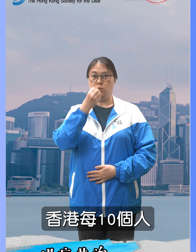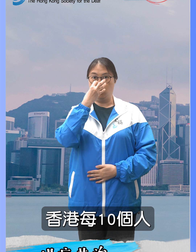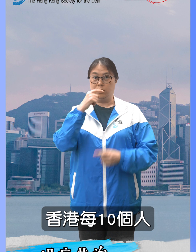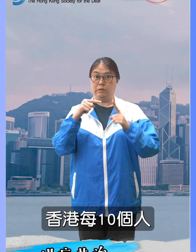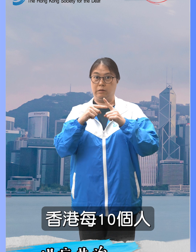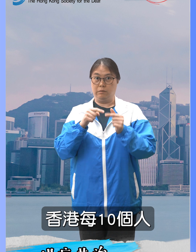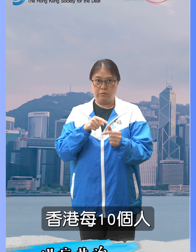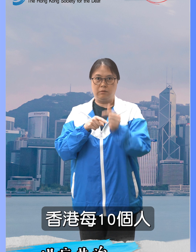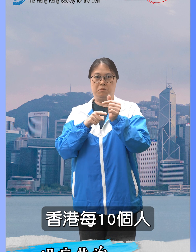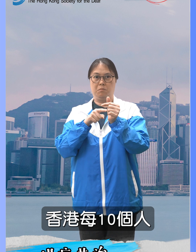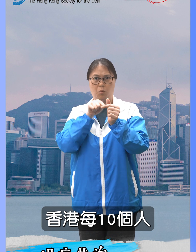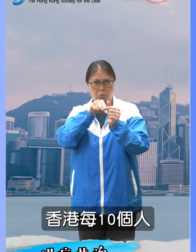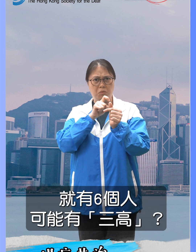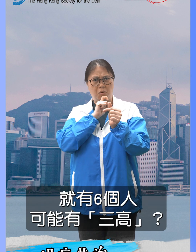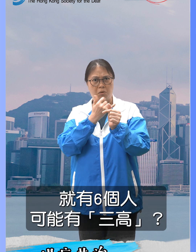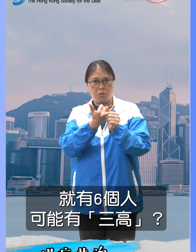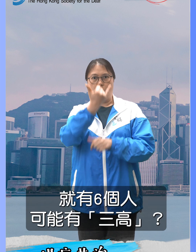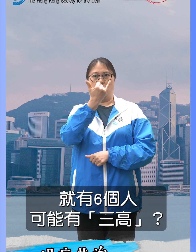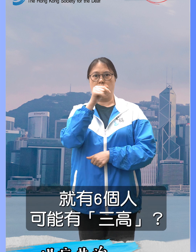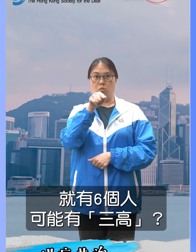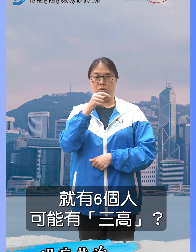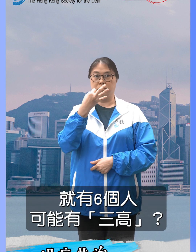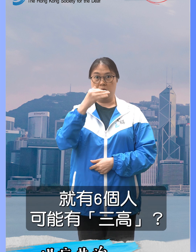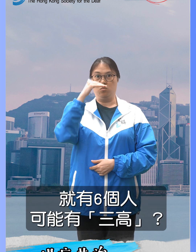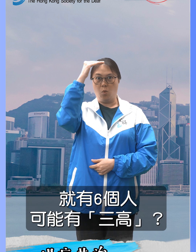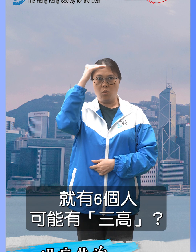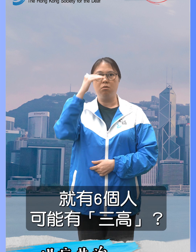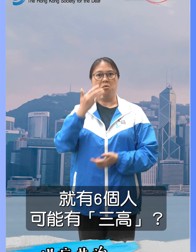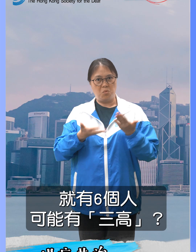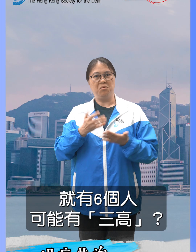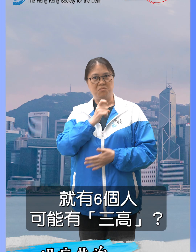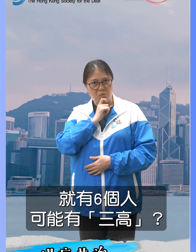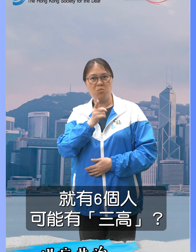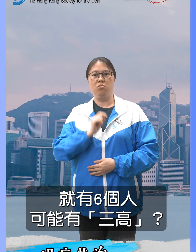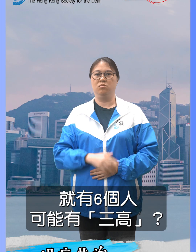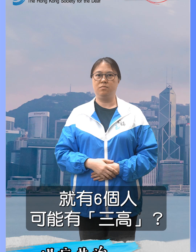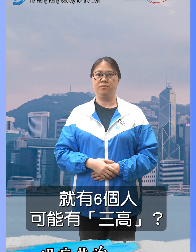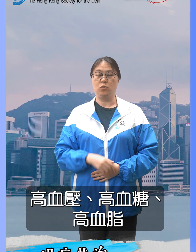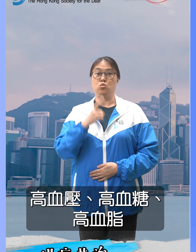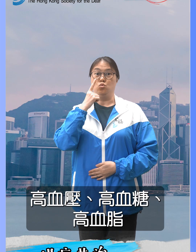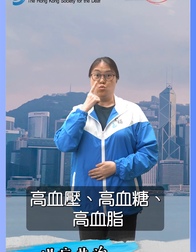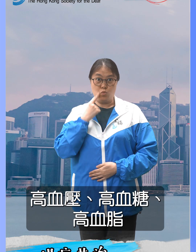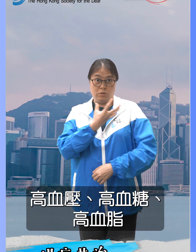香港每10個人就有6個人可能有三高：高血壓、